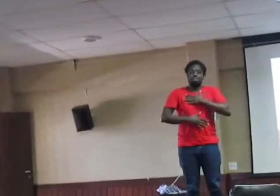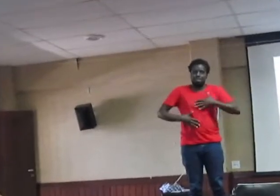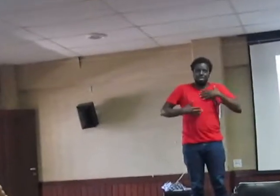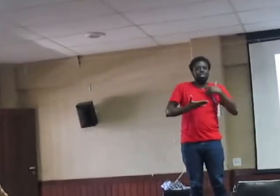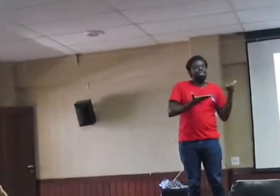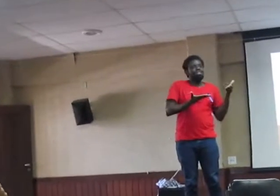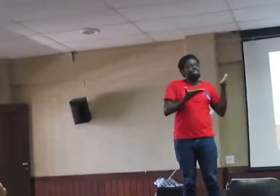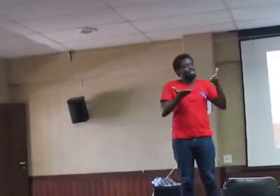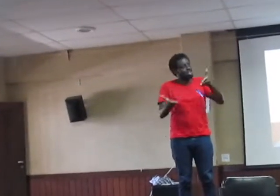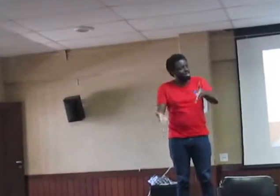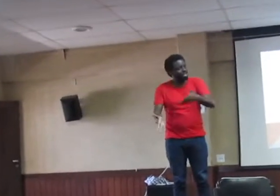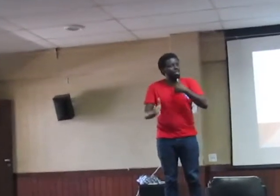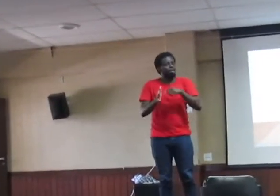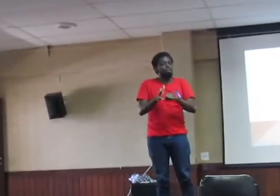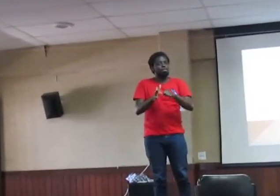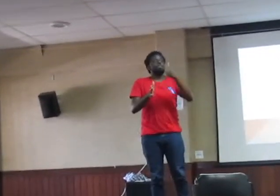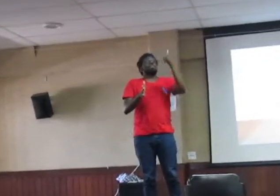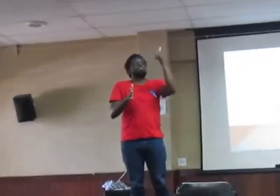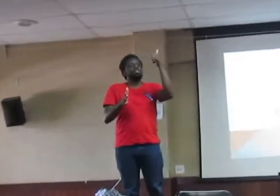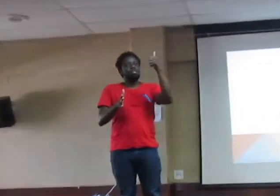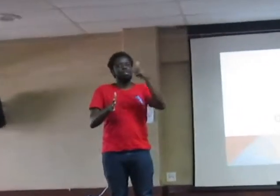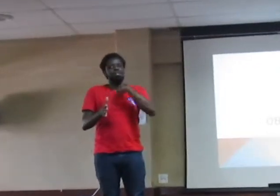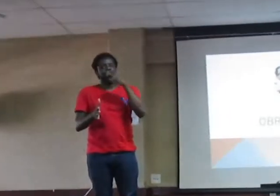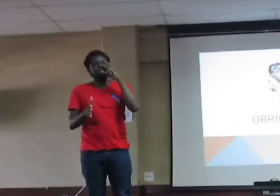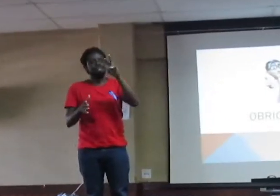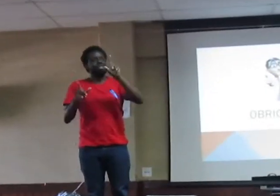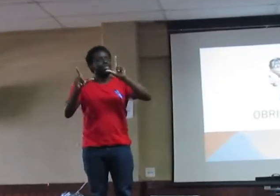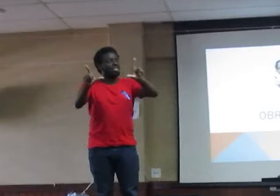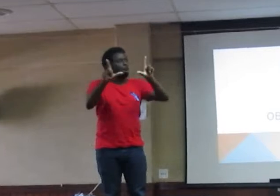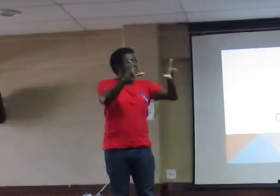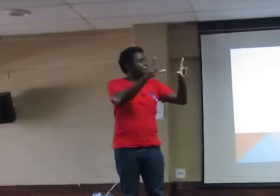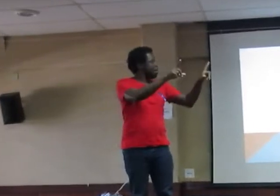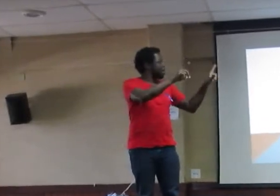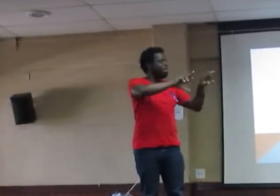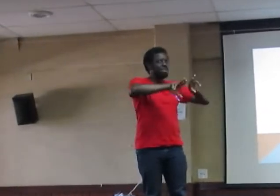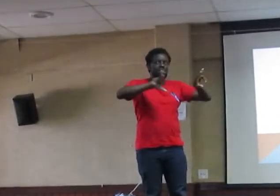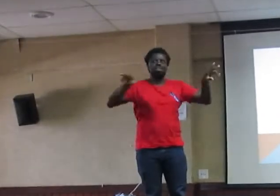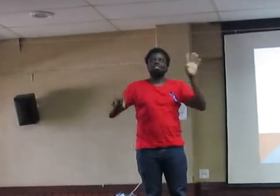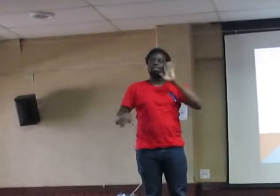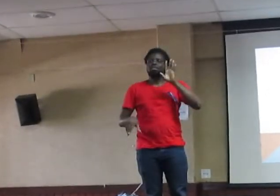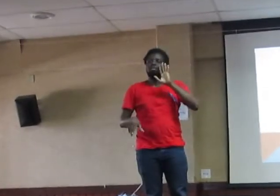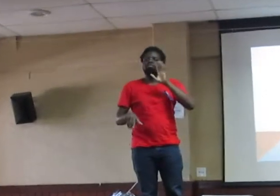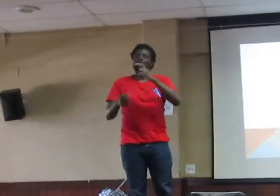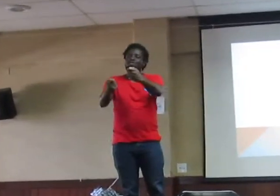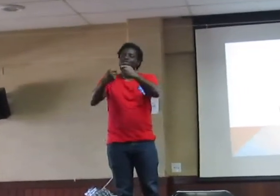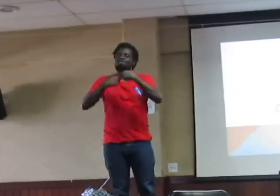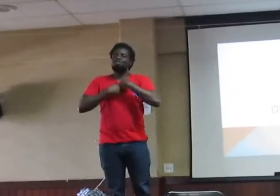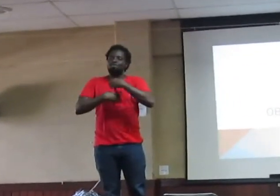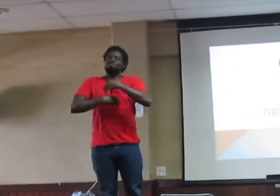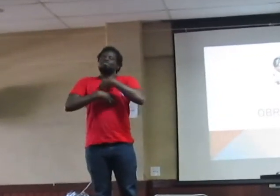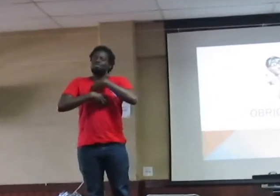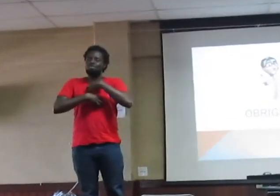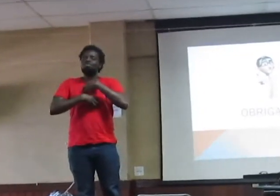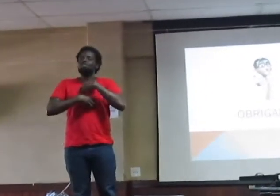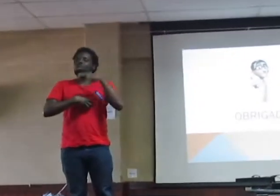Então, brincadeiras à parte, é um grande prazer estar aqui com vocês. Pela primeira vez estou vendo os cartazes aqui,